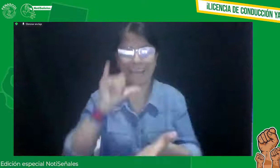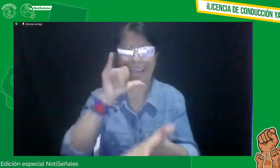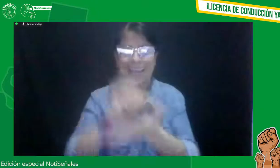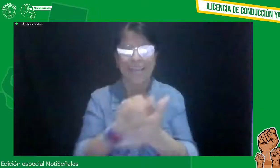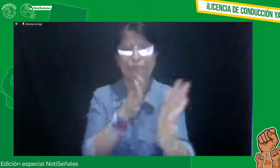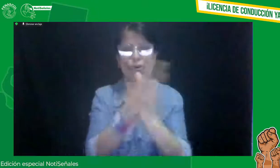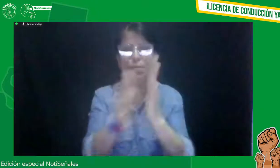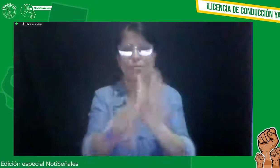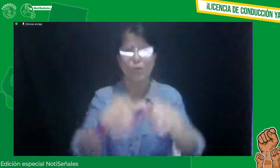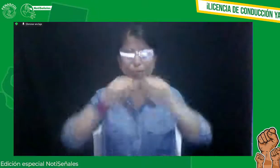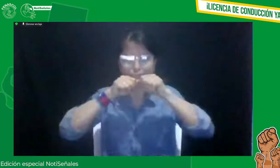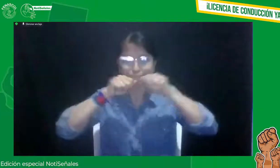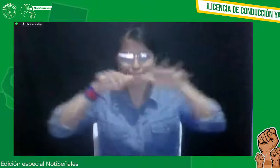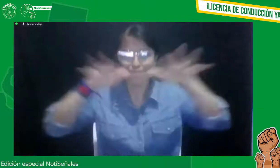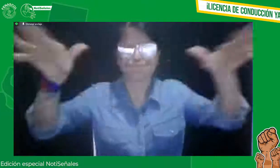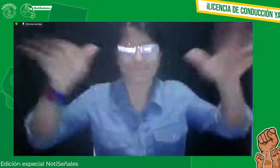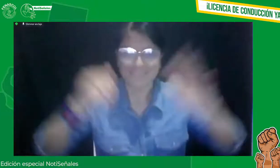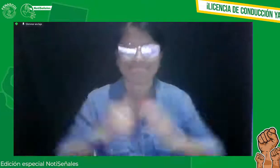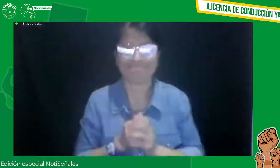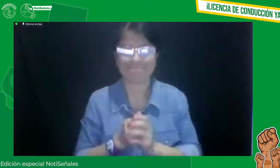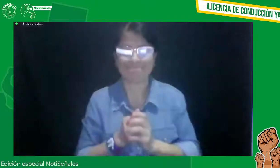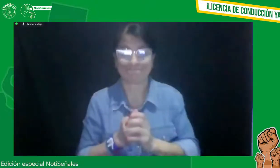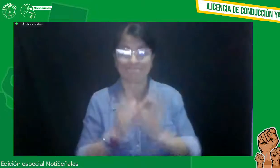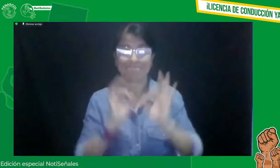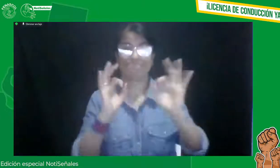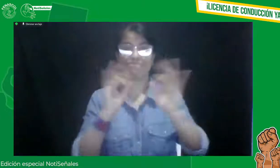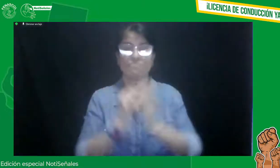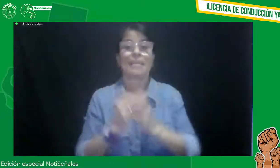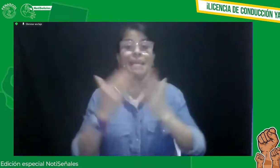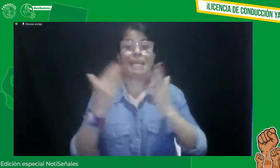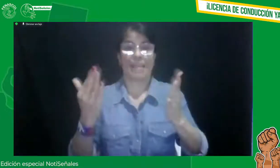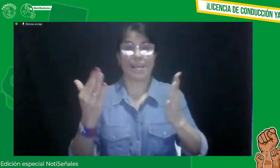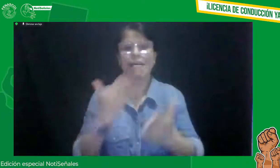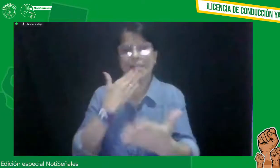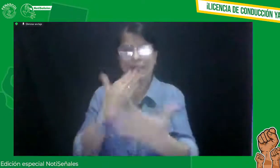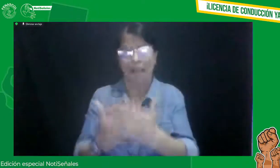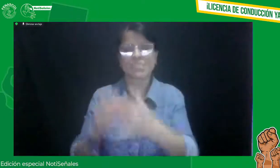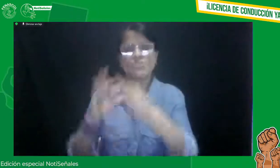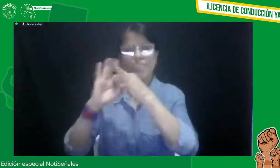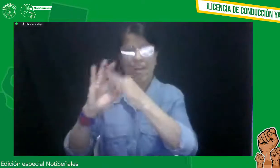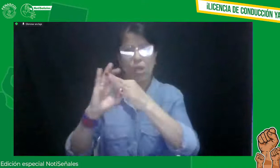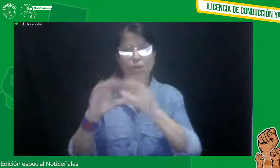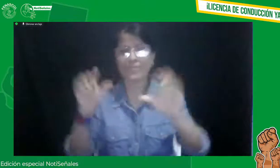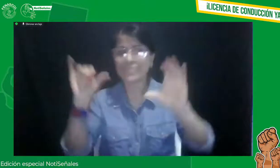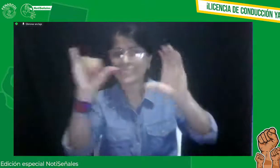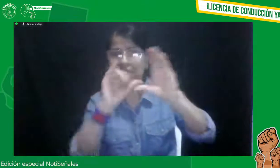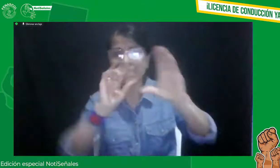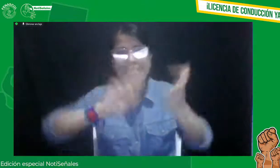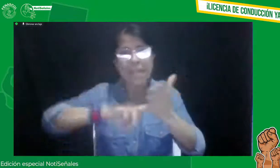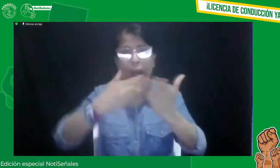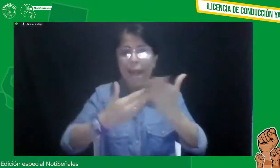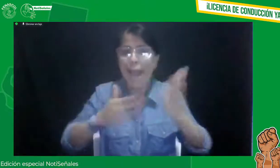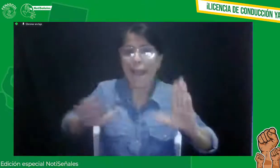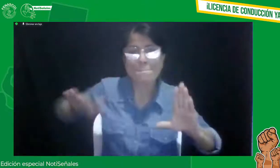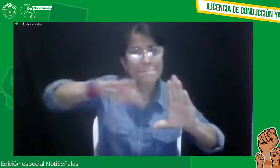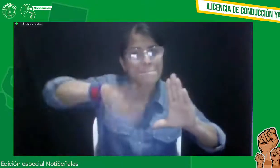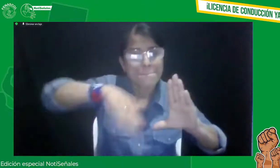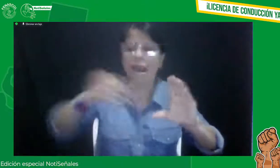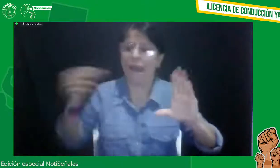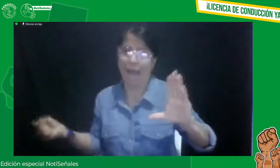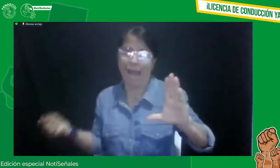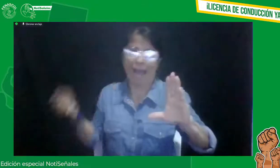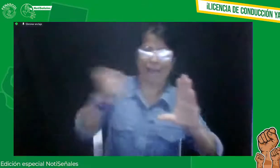Sabemos que hay una exigencia frente al acceso a la información y comunicación y pues que el canal todavía no